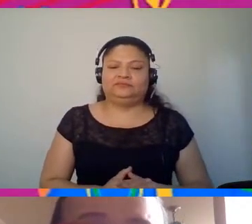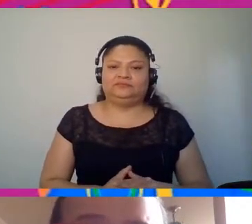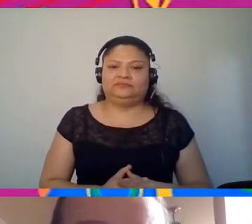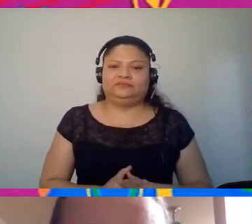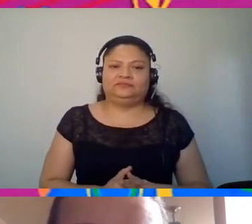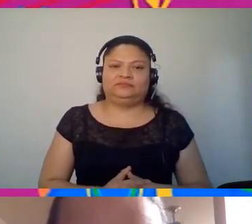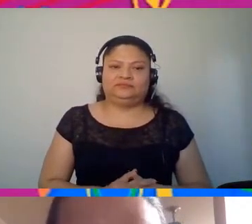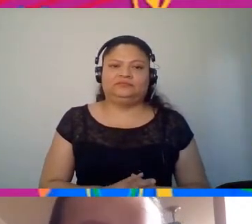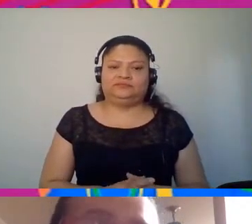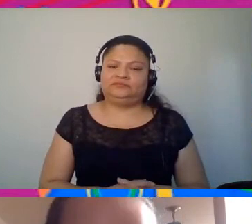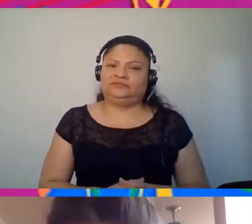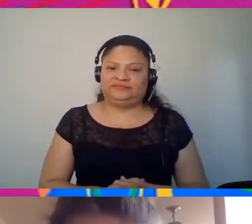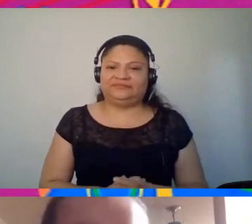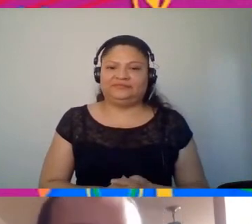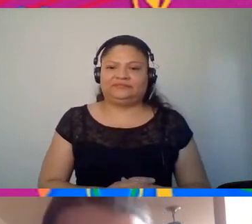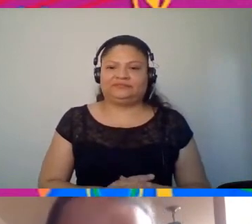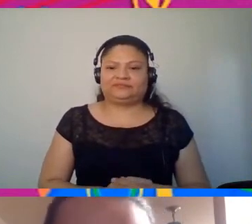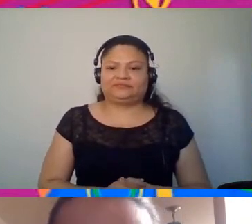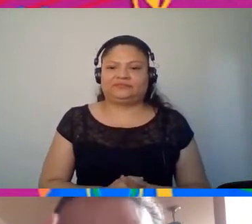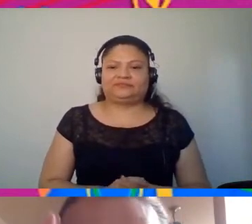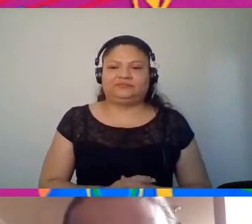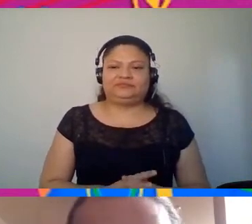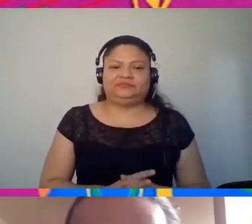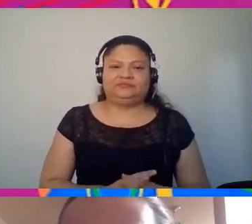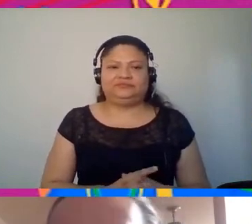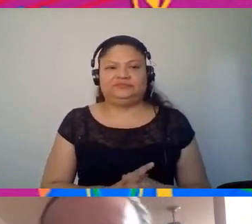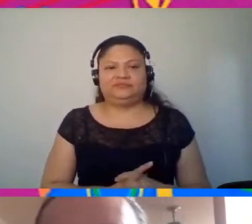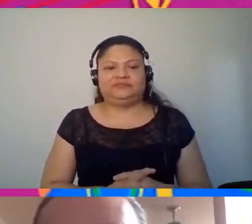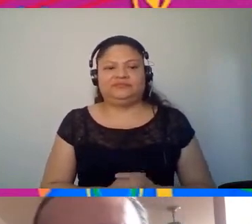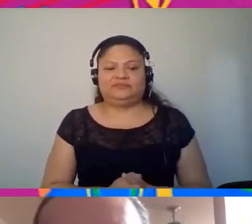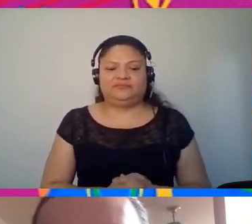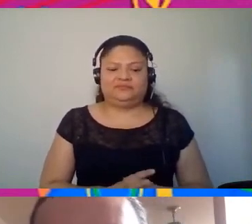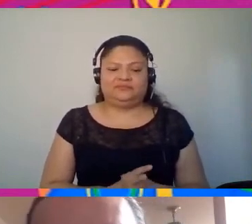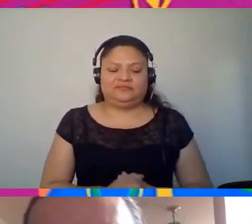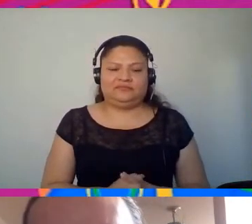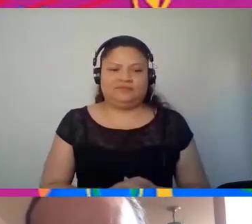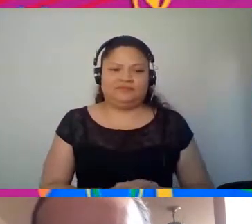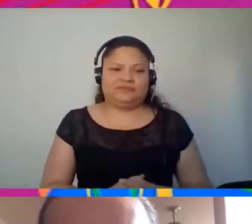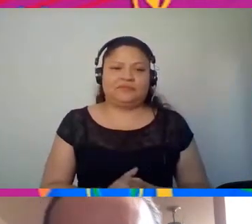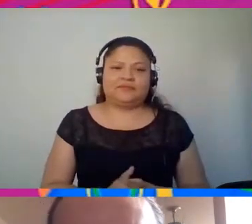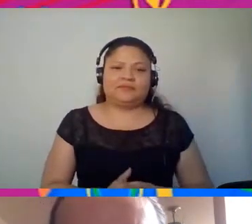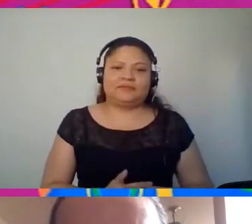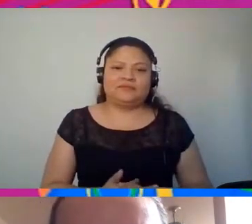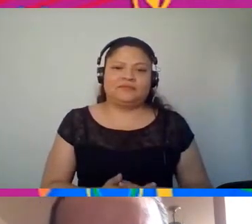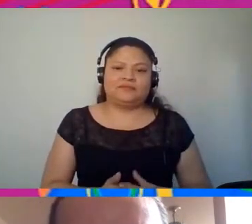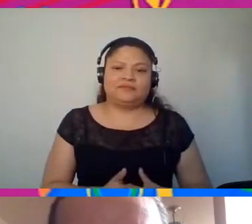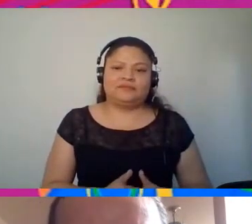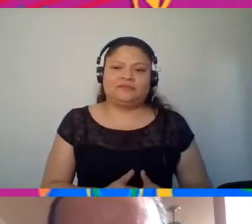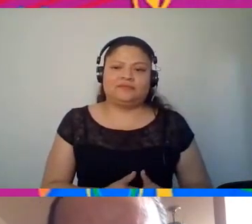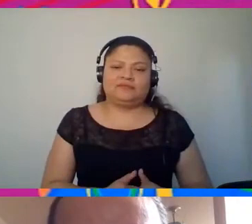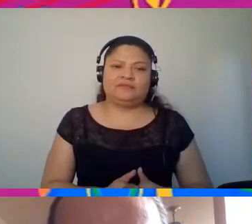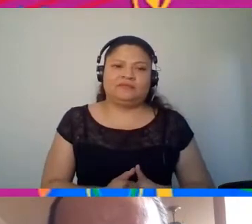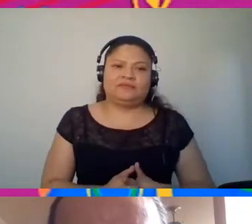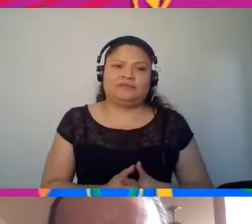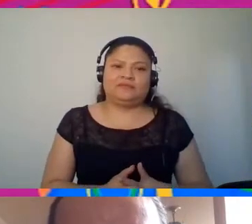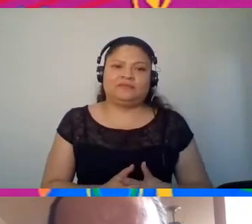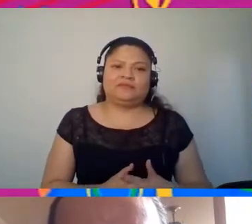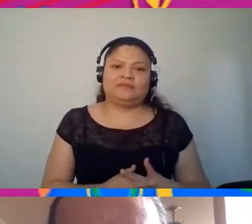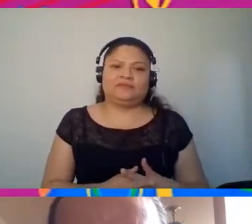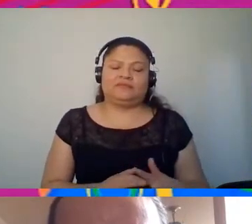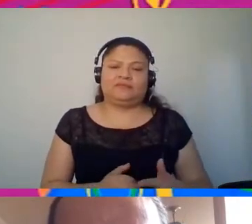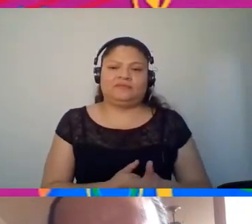con braille, braille y matemáticas. Así que si les interesa todos estos temas de matemáticas